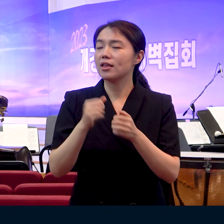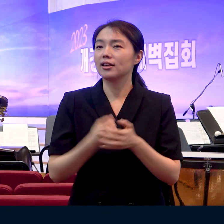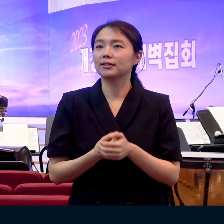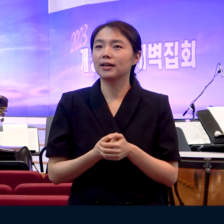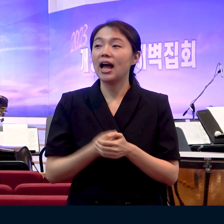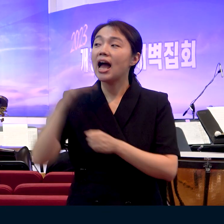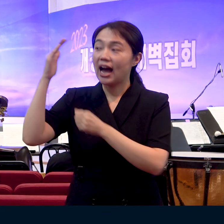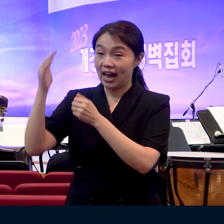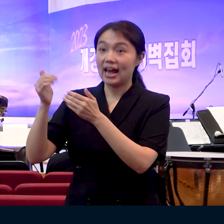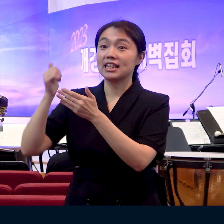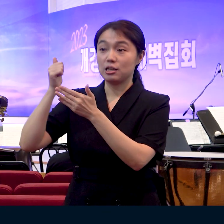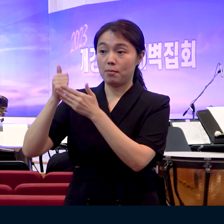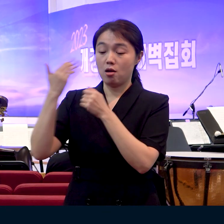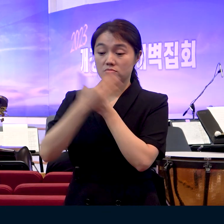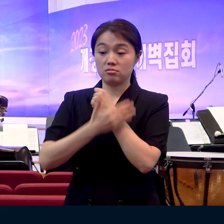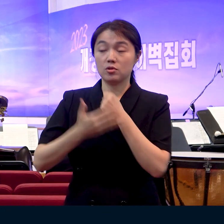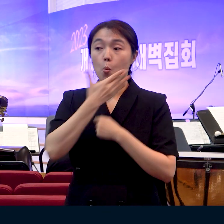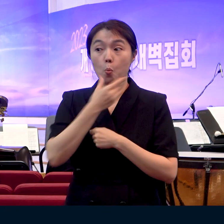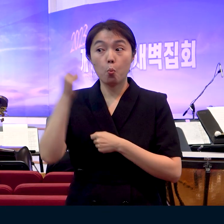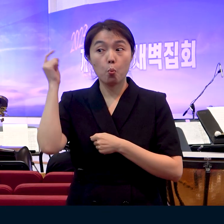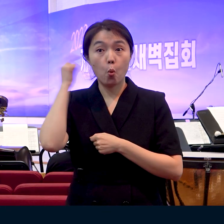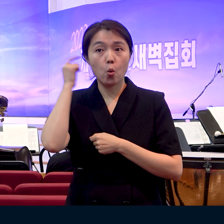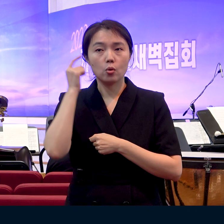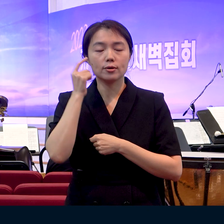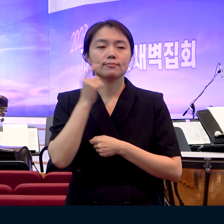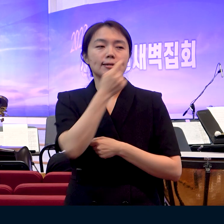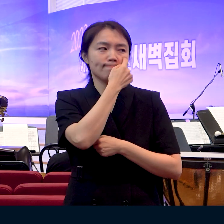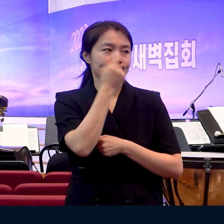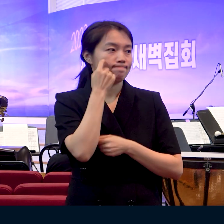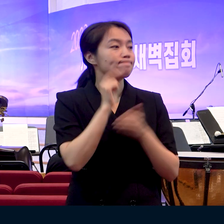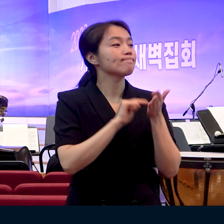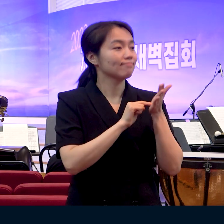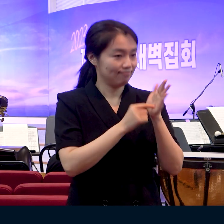뭐냐? 하나님의 은혜의 복음을 증거하는 것.